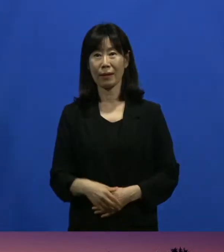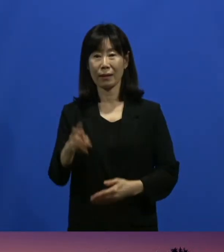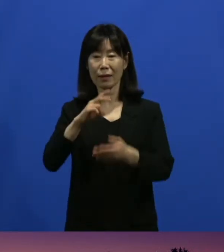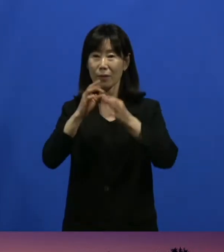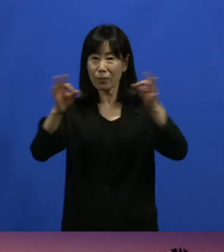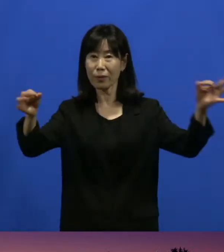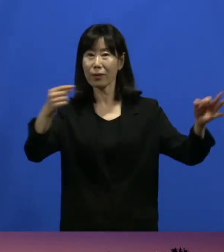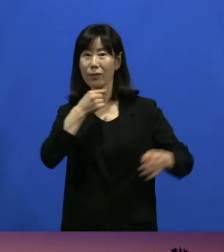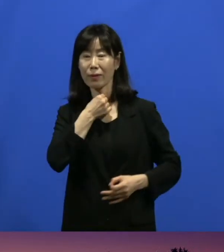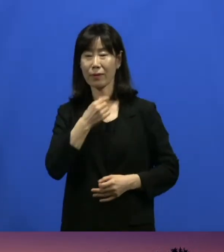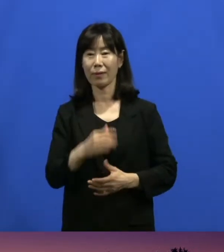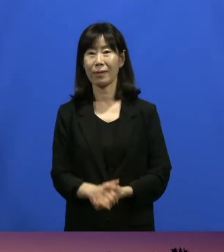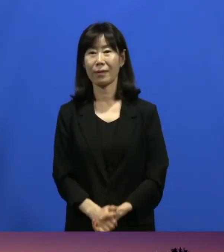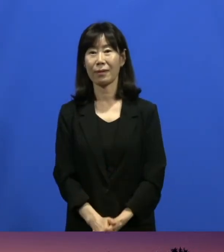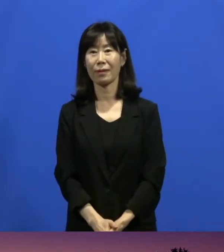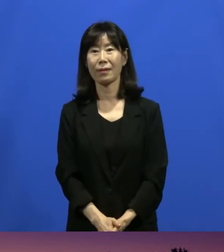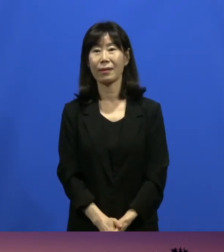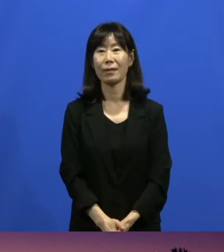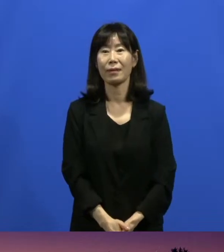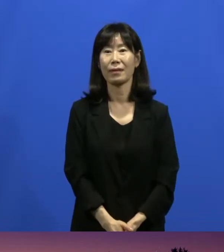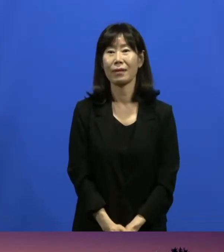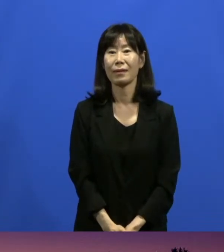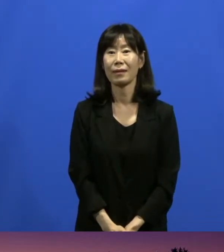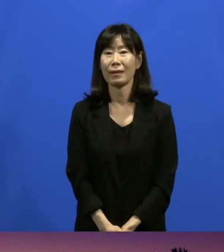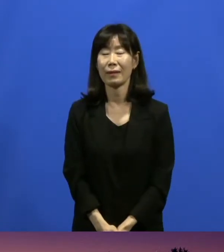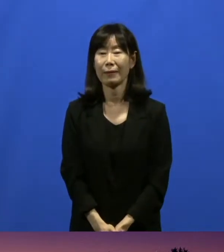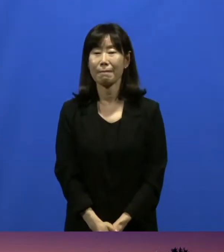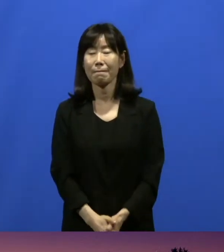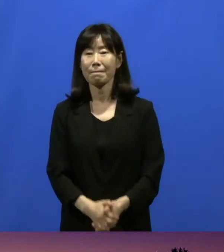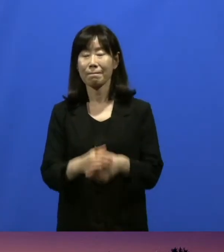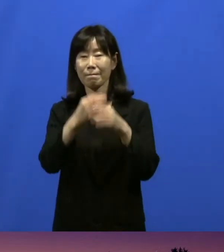찬양하면서 우리 기도하며 나아가도록 하겠습니다.